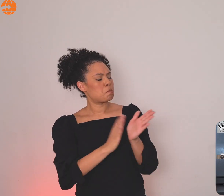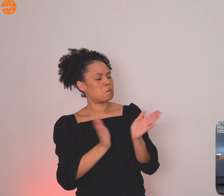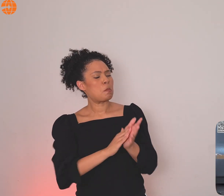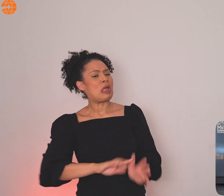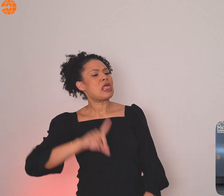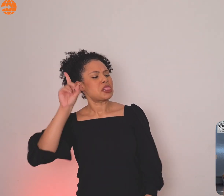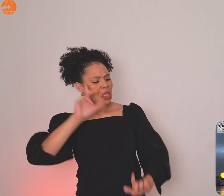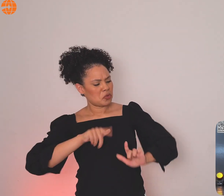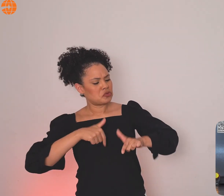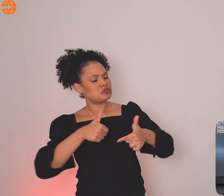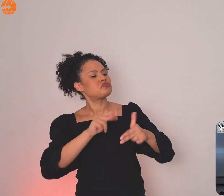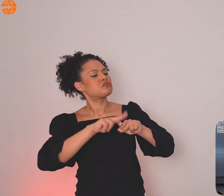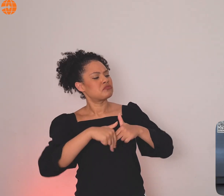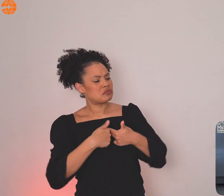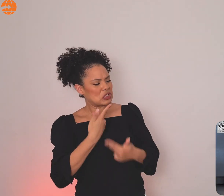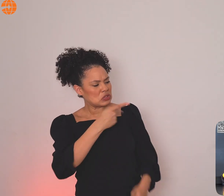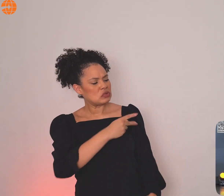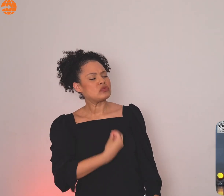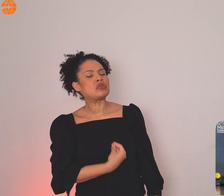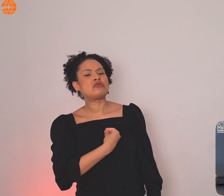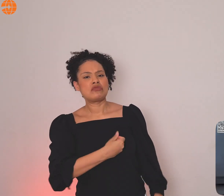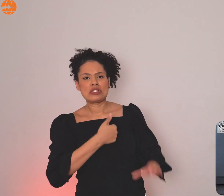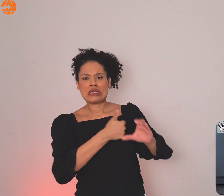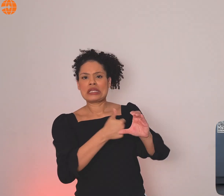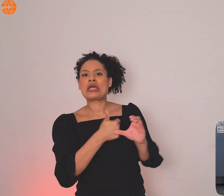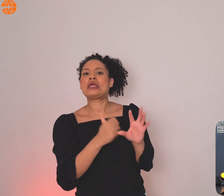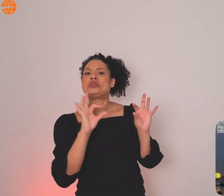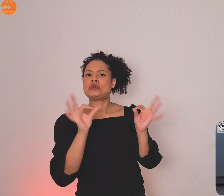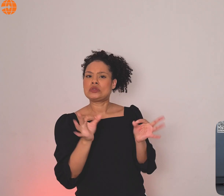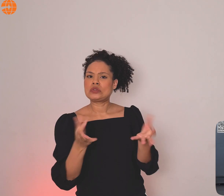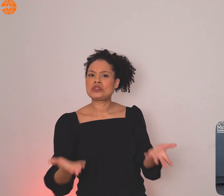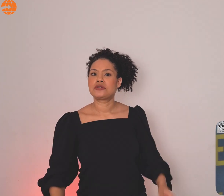Agora pensa só, a menina está lá namorando,